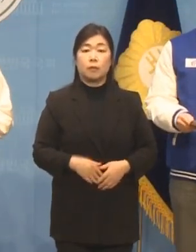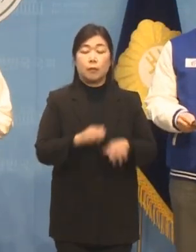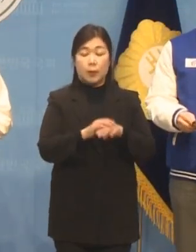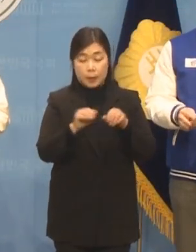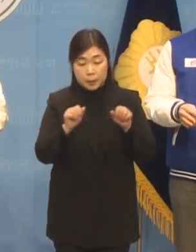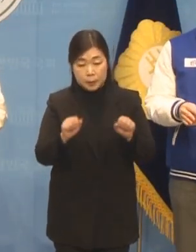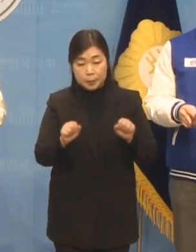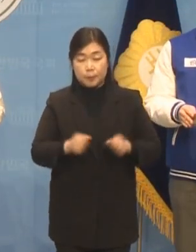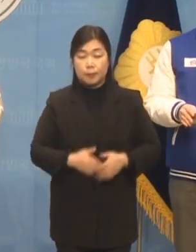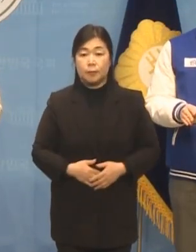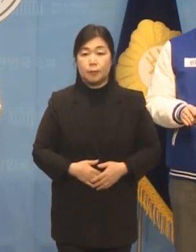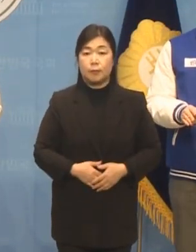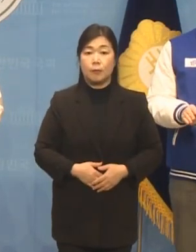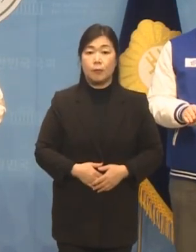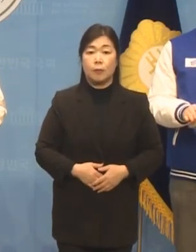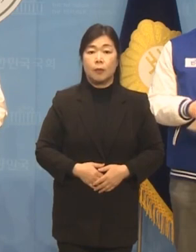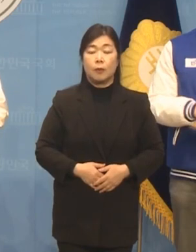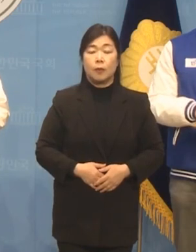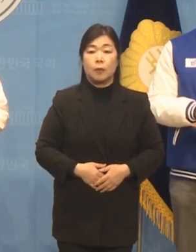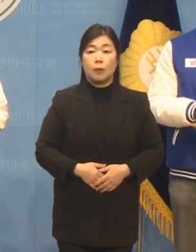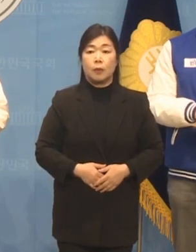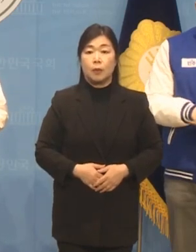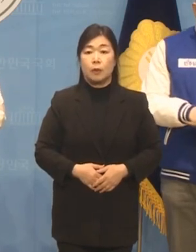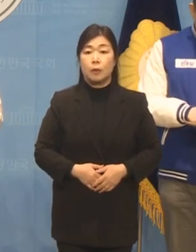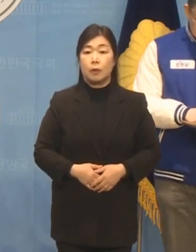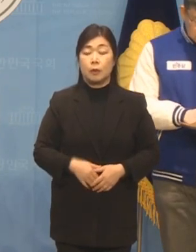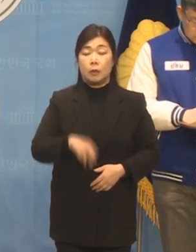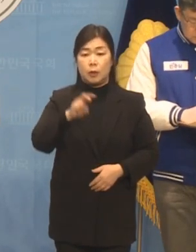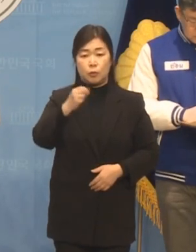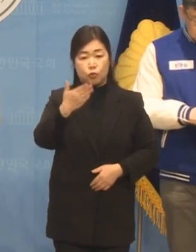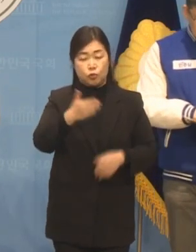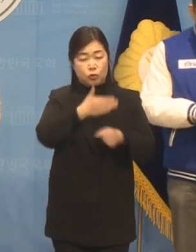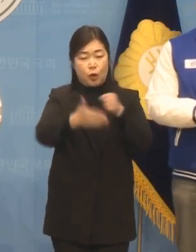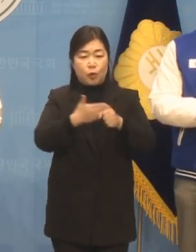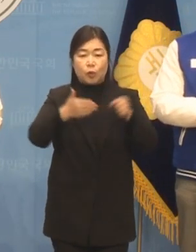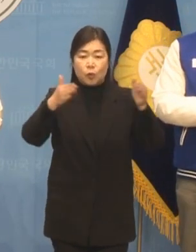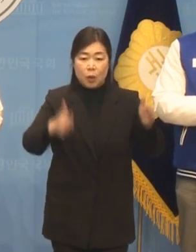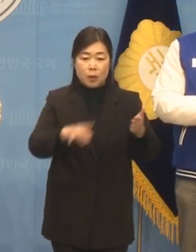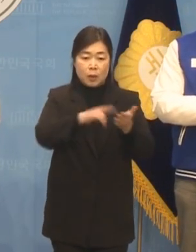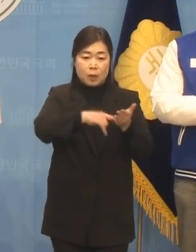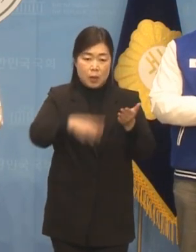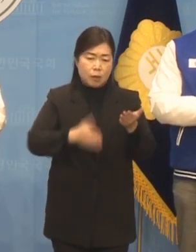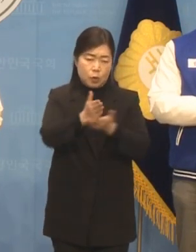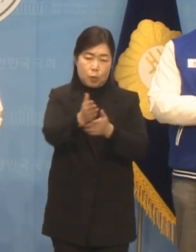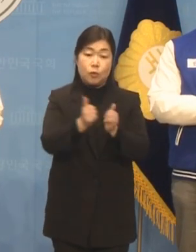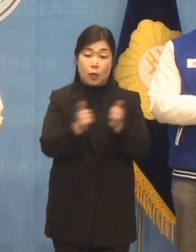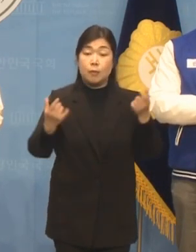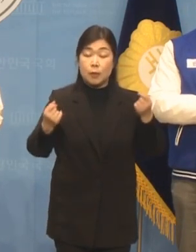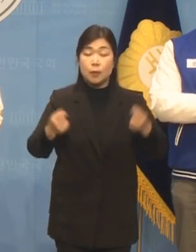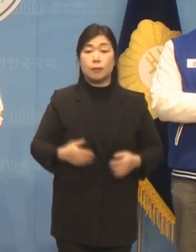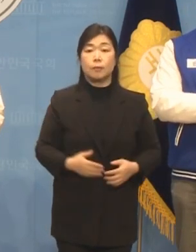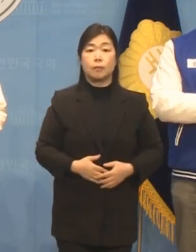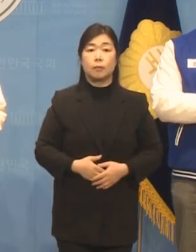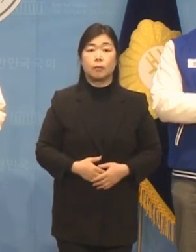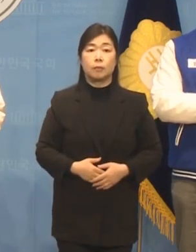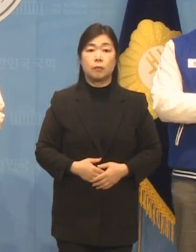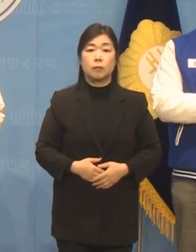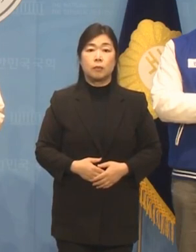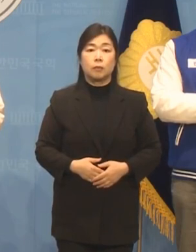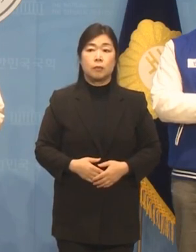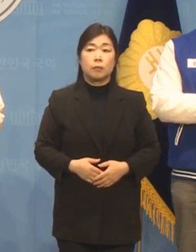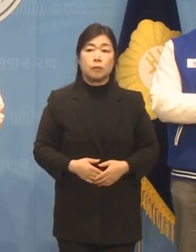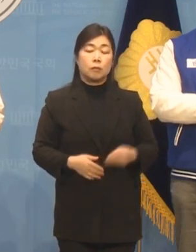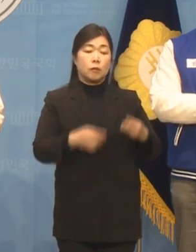안녕하세요. 저는 29년을 조세 분야에서만 근무한 조세 전문가입니다.